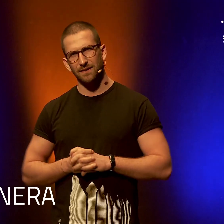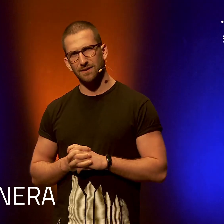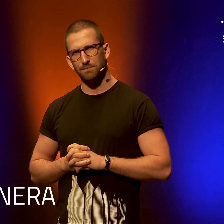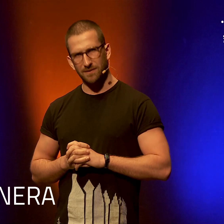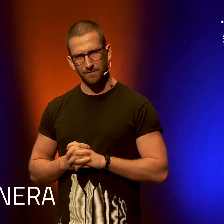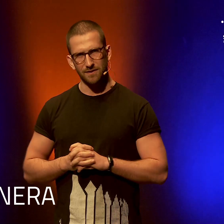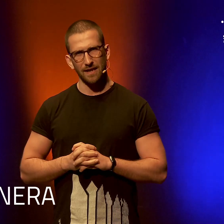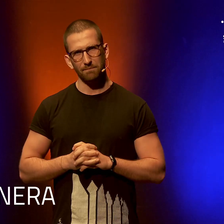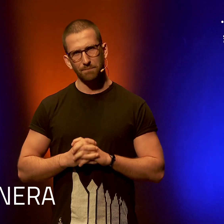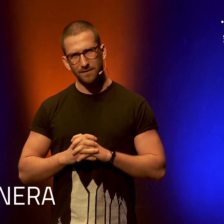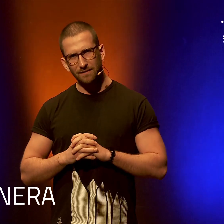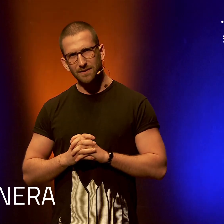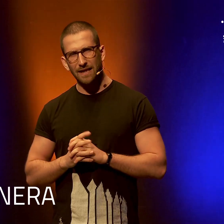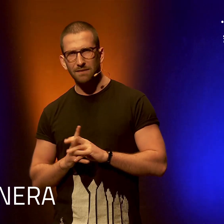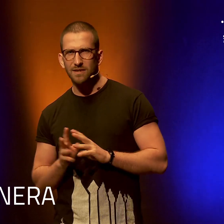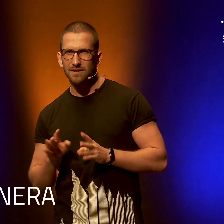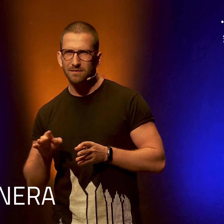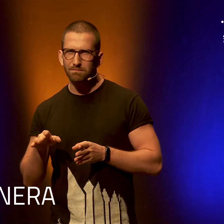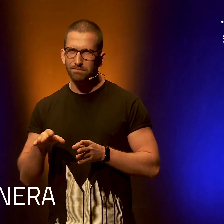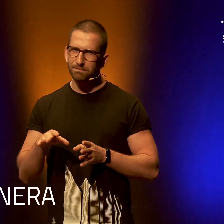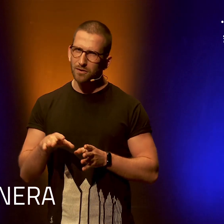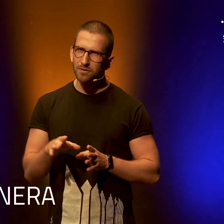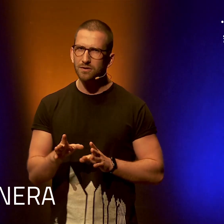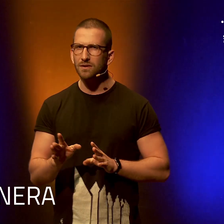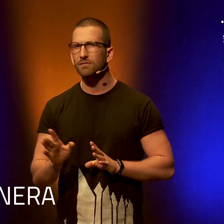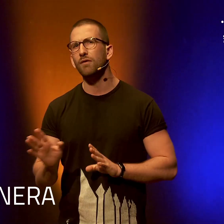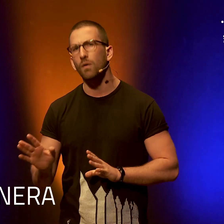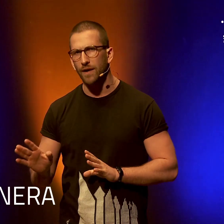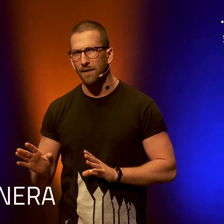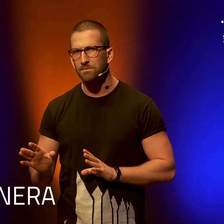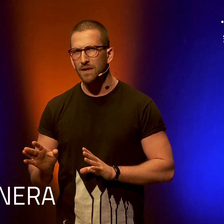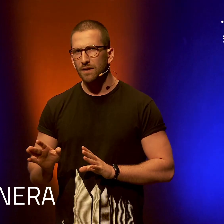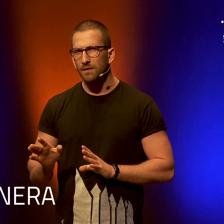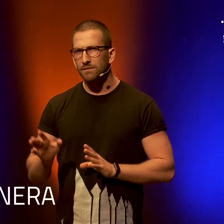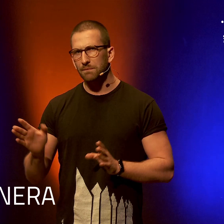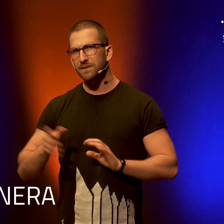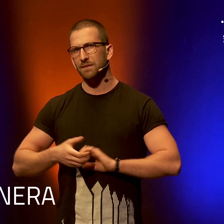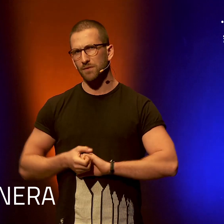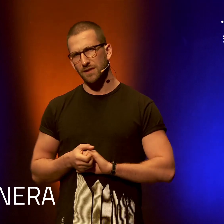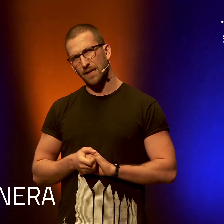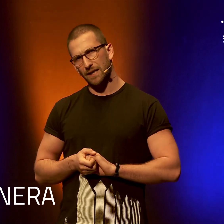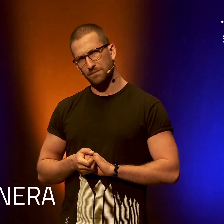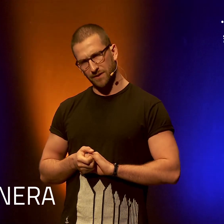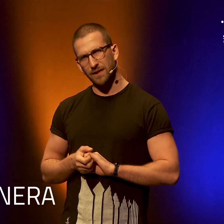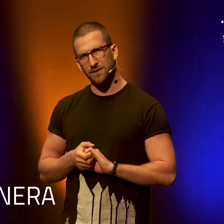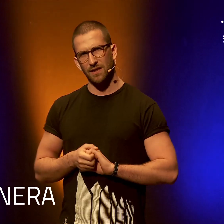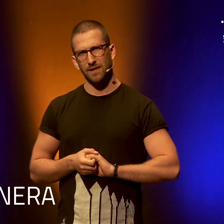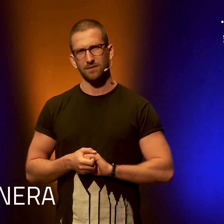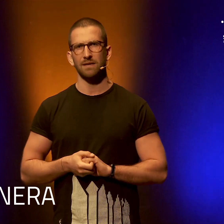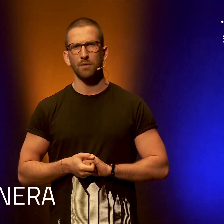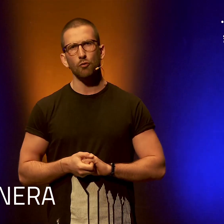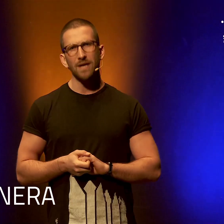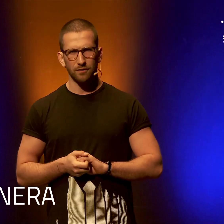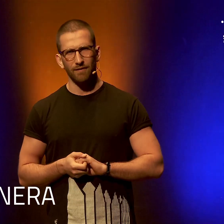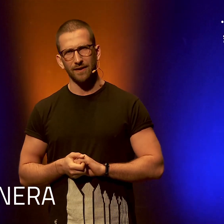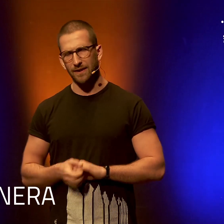jest specyficzna pod tym względem, że jest dość wolna. W zapisach można przeczytać, że jest